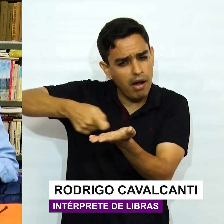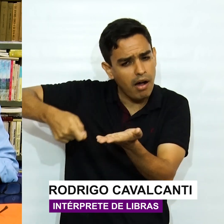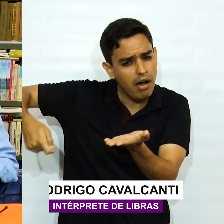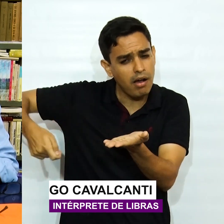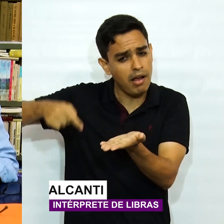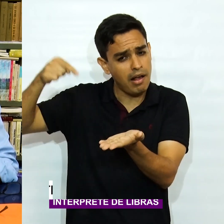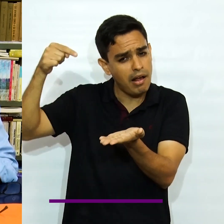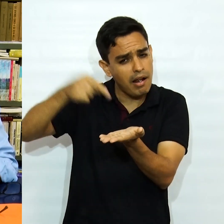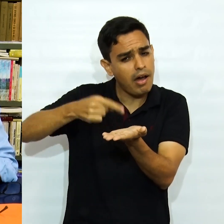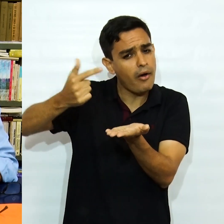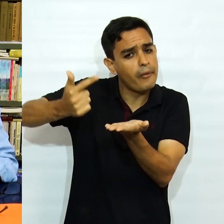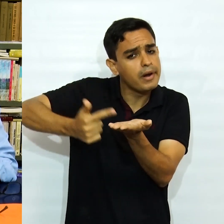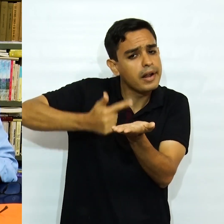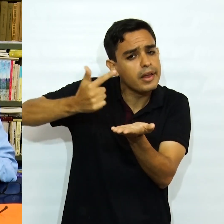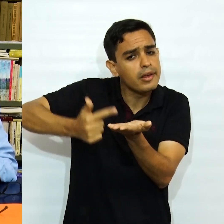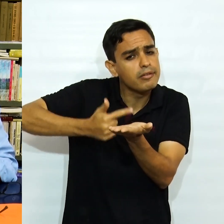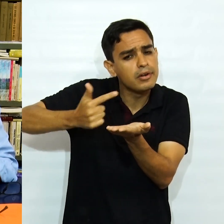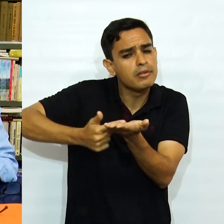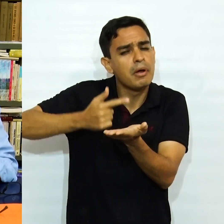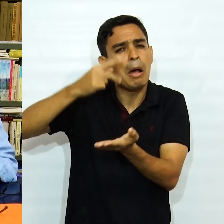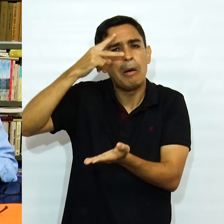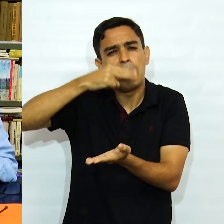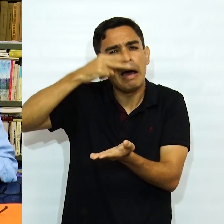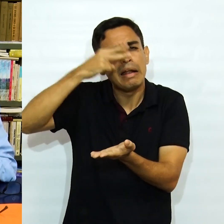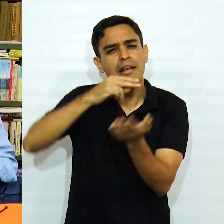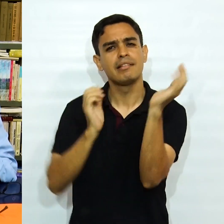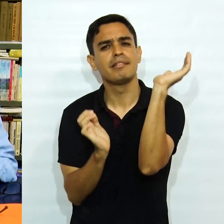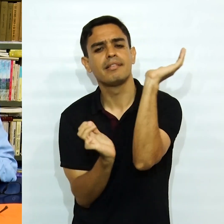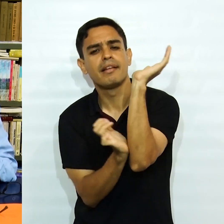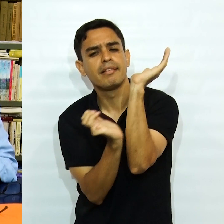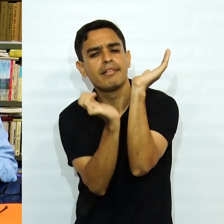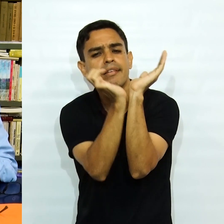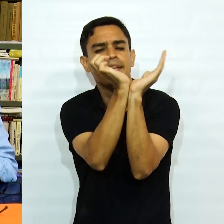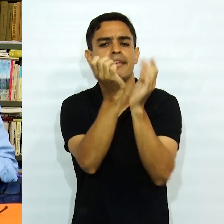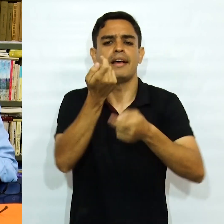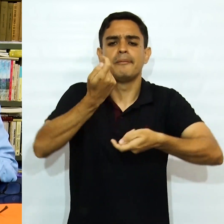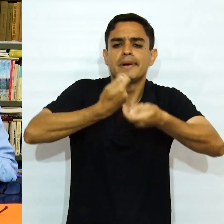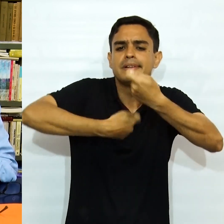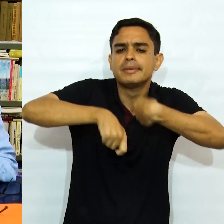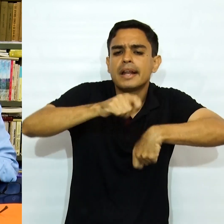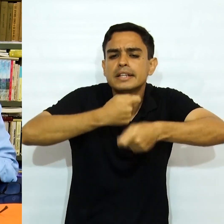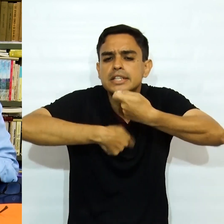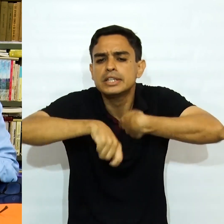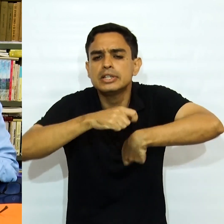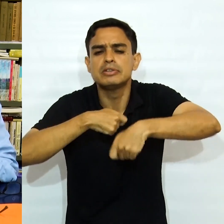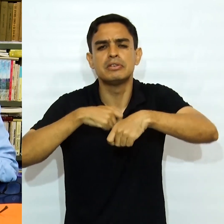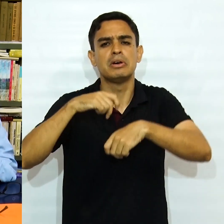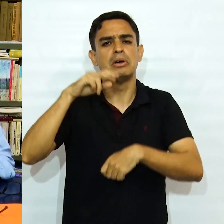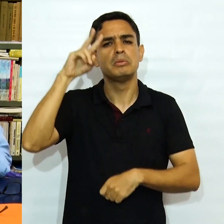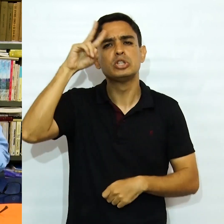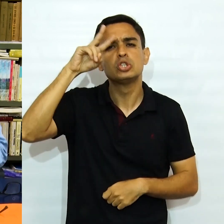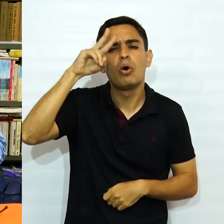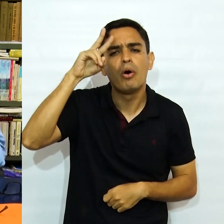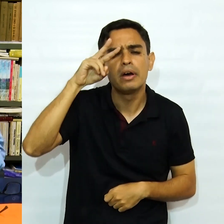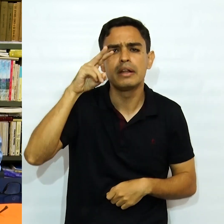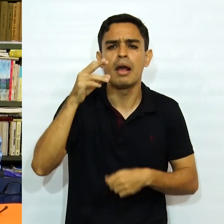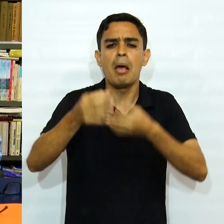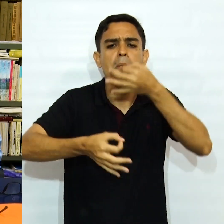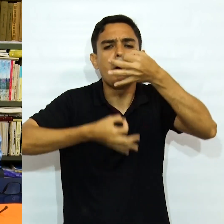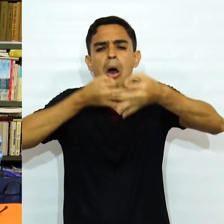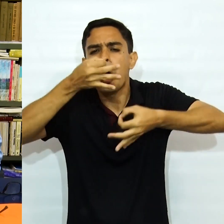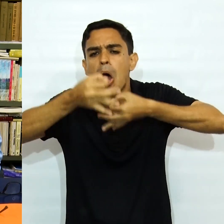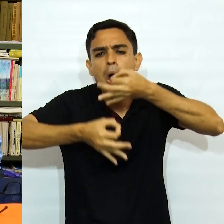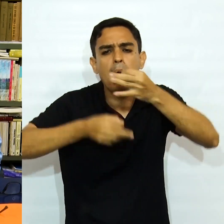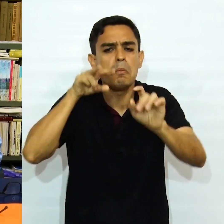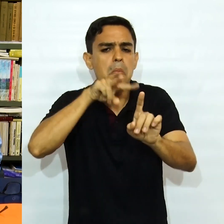ela é considerado Uma História Quase digamos burocrática administrativa uma história a favor uma história sem visão crítica